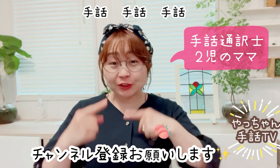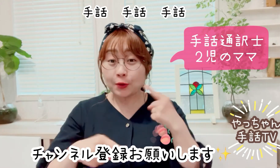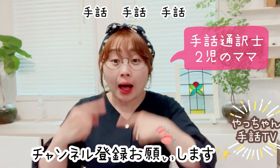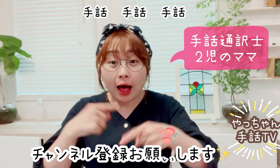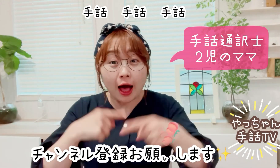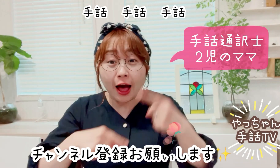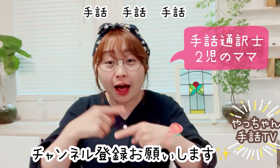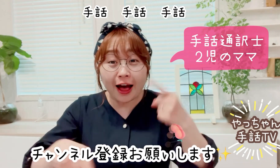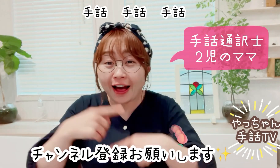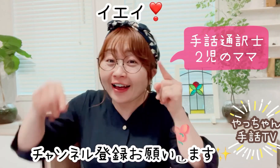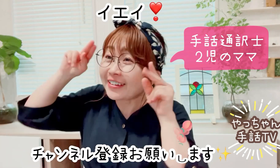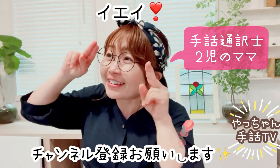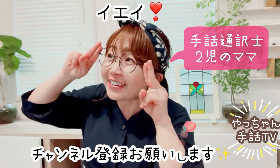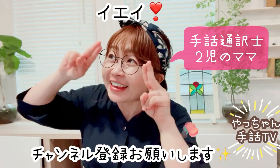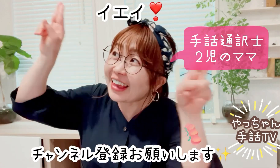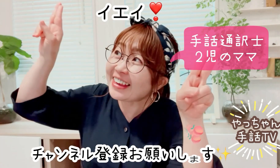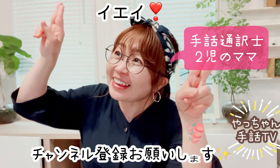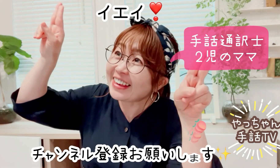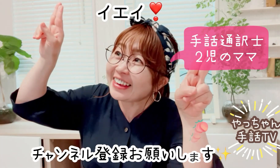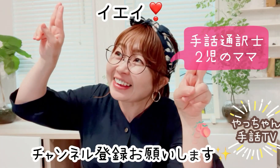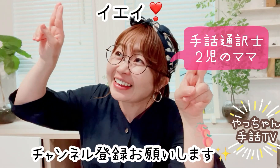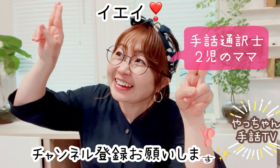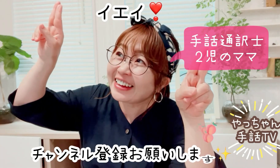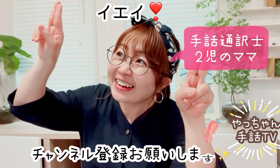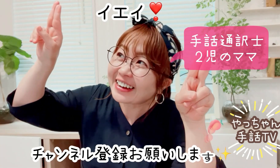ュワー。イエーイ。